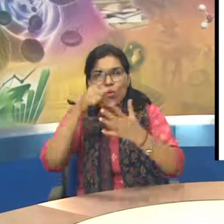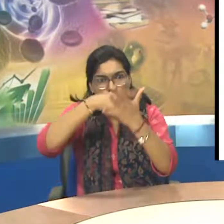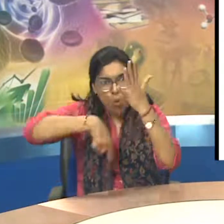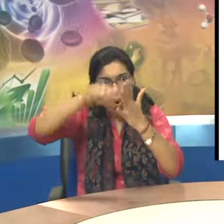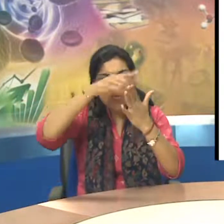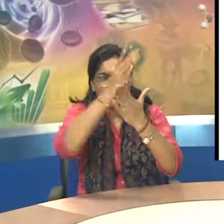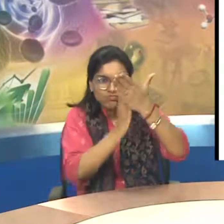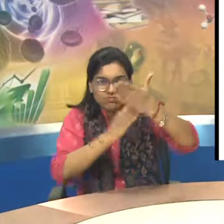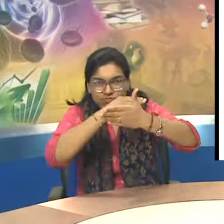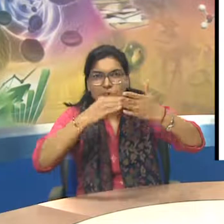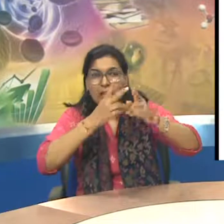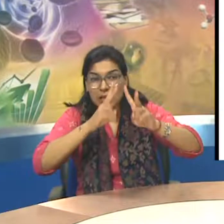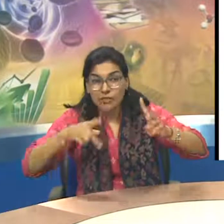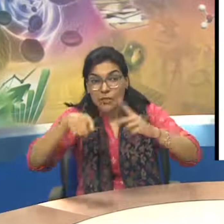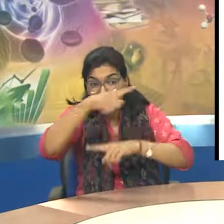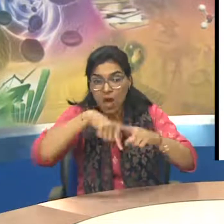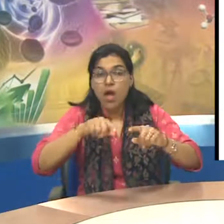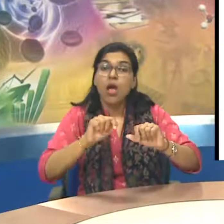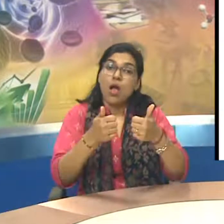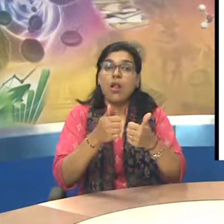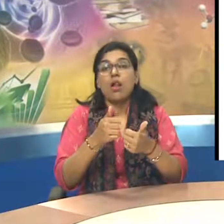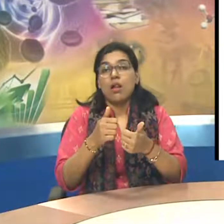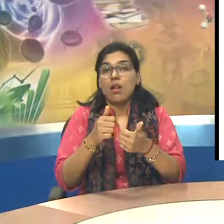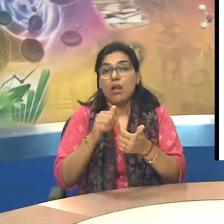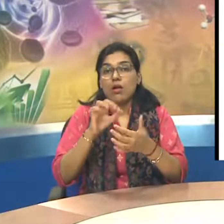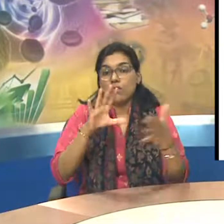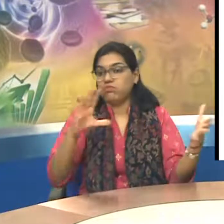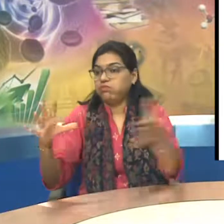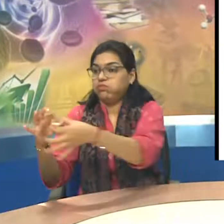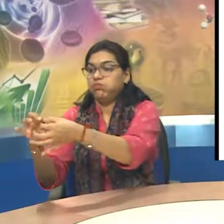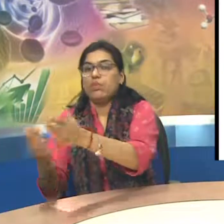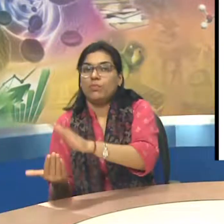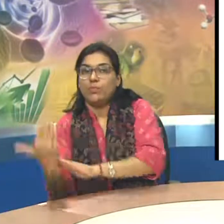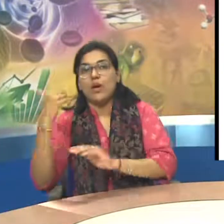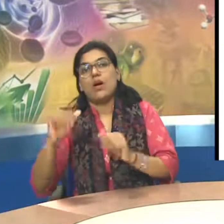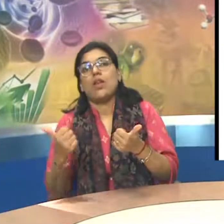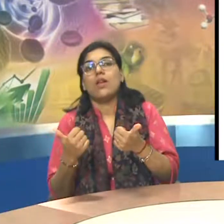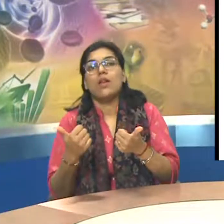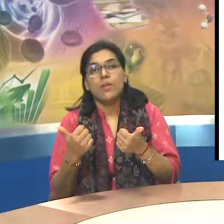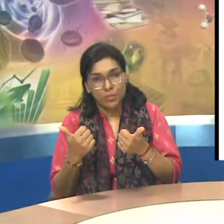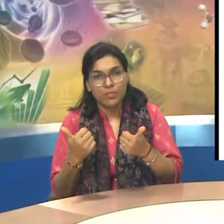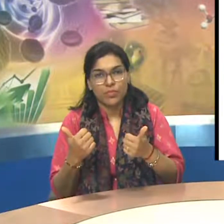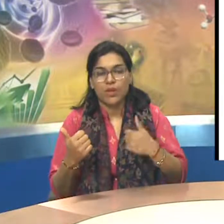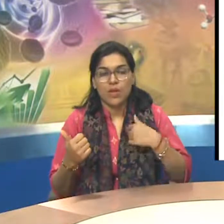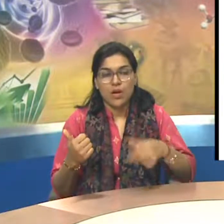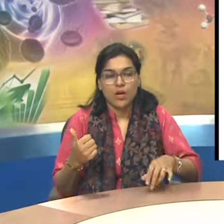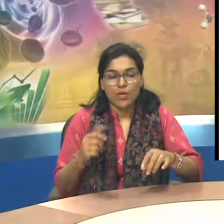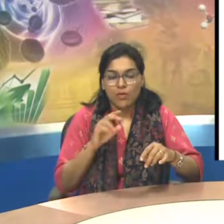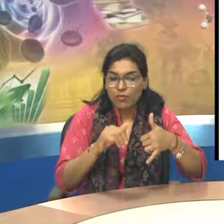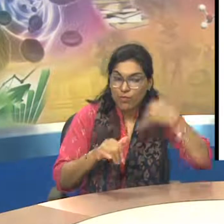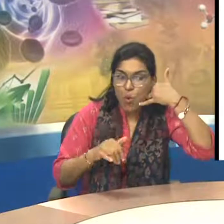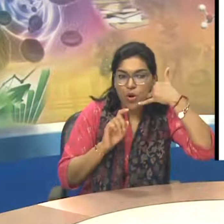diagrams, graphs, sketches, etc.